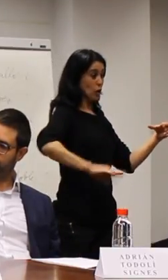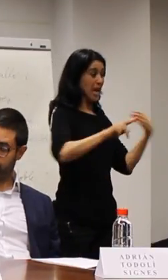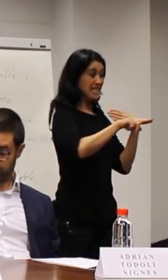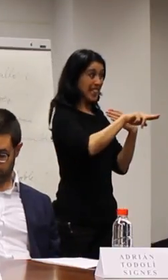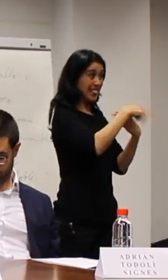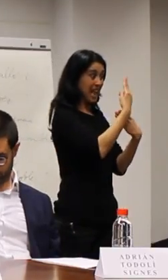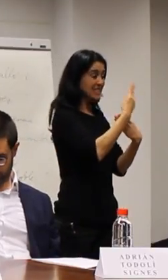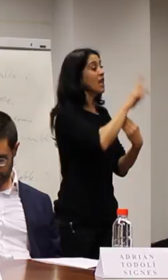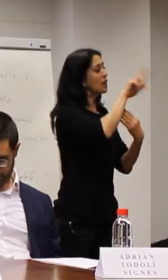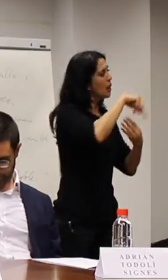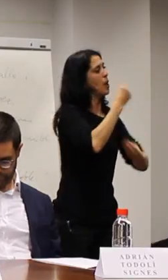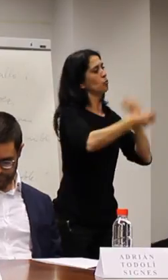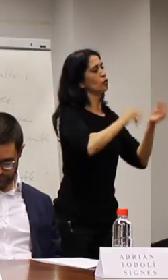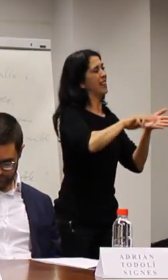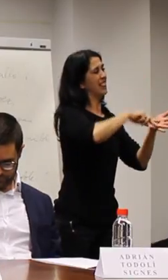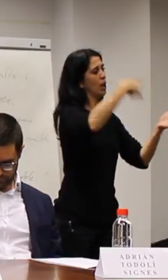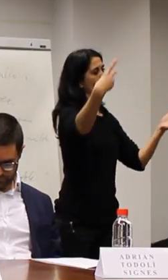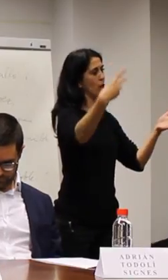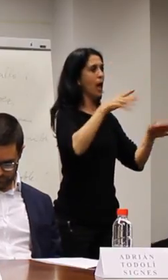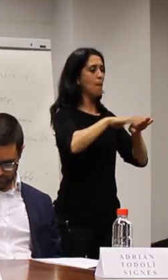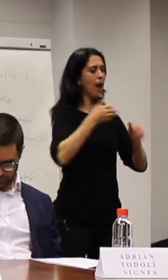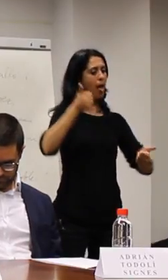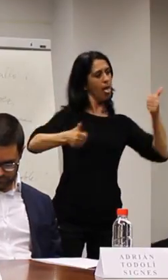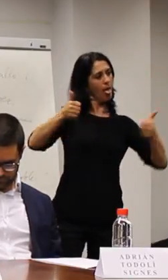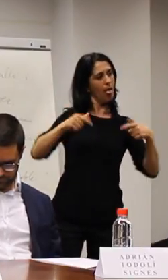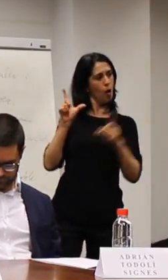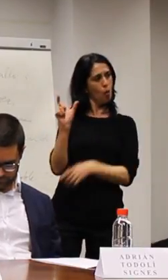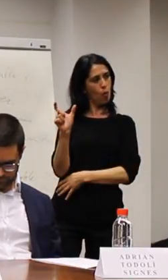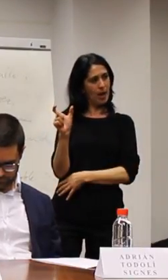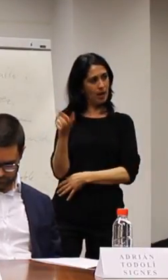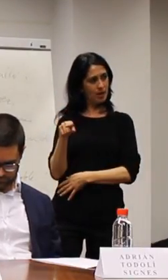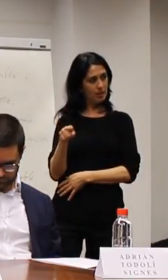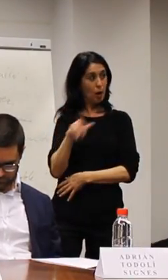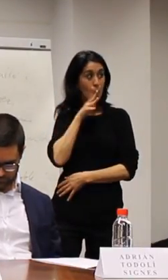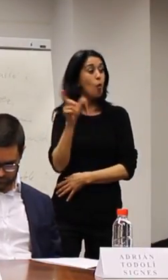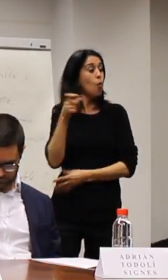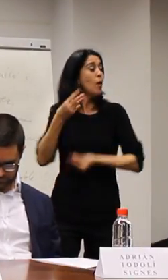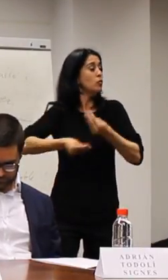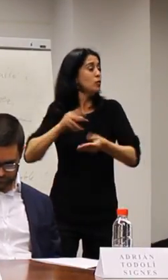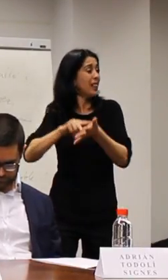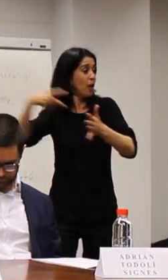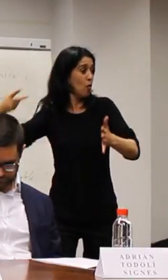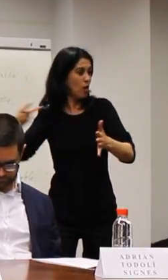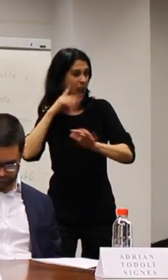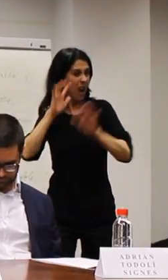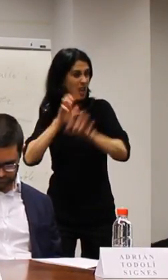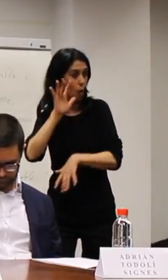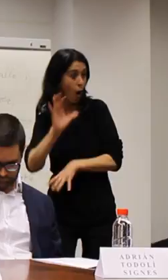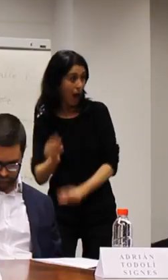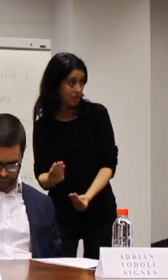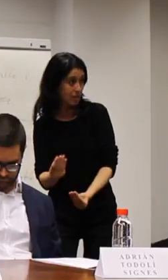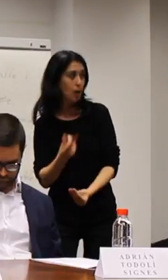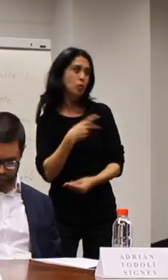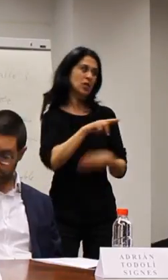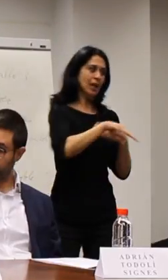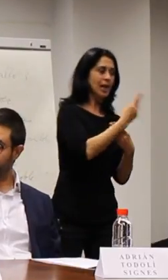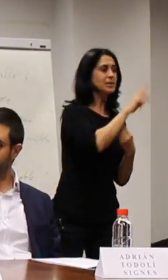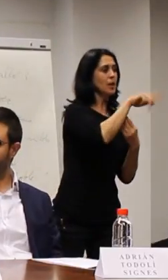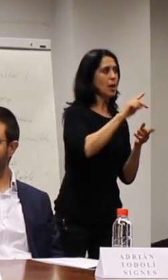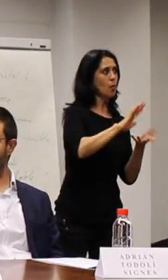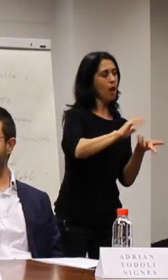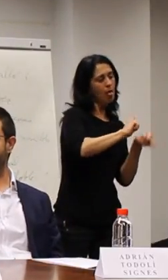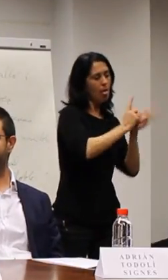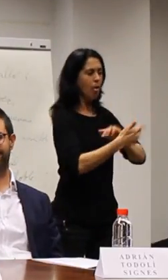nuevas tecnológicas enfrentándose a esto que supone y a los riesgos que supone Uber. En fin, un debate, yo